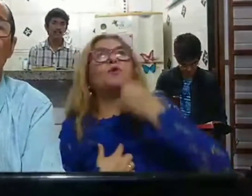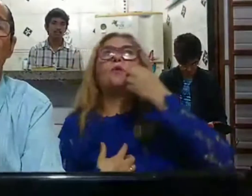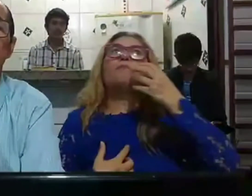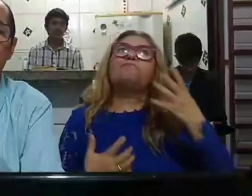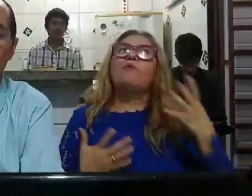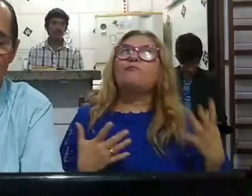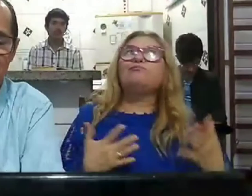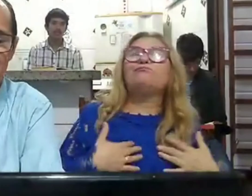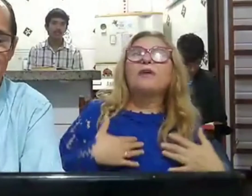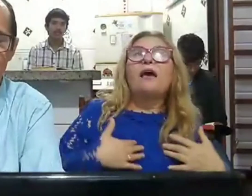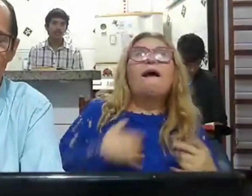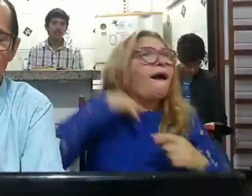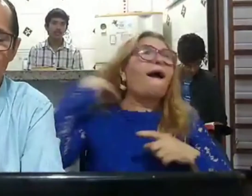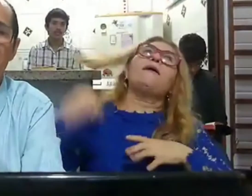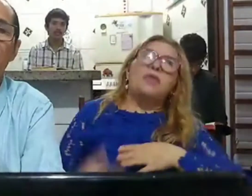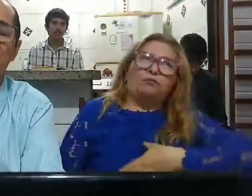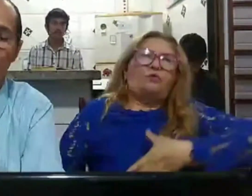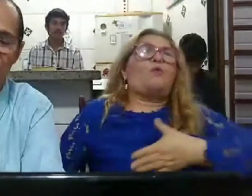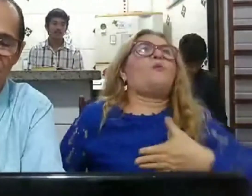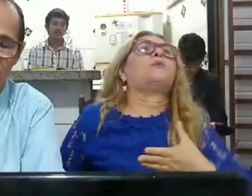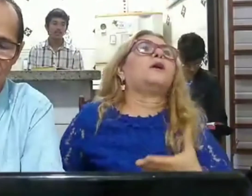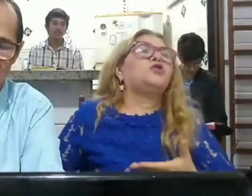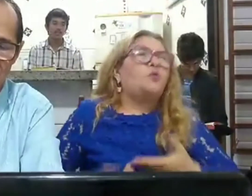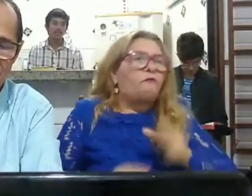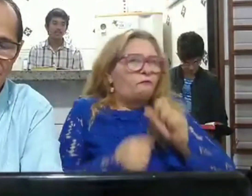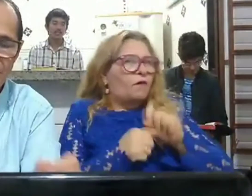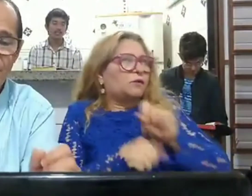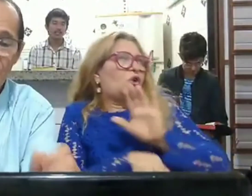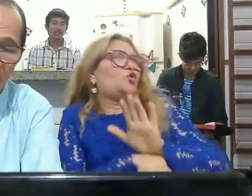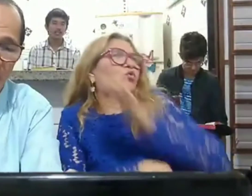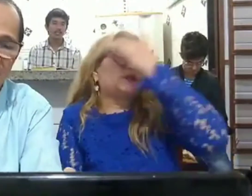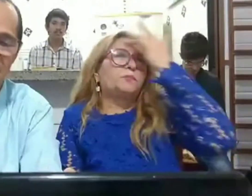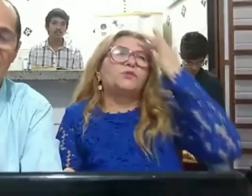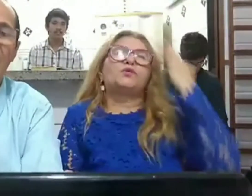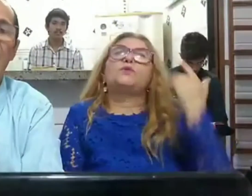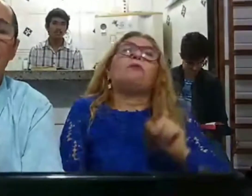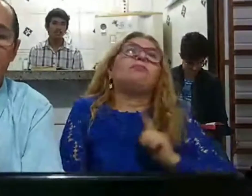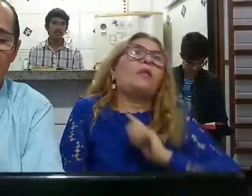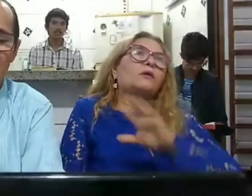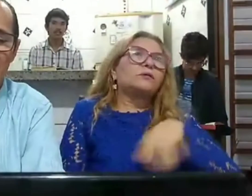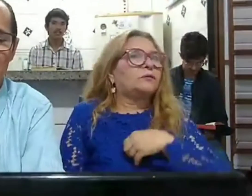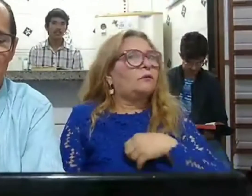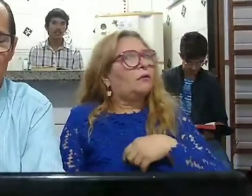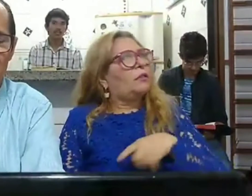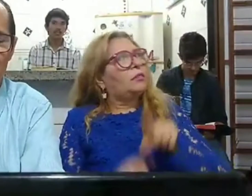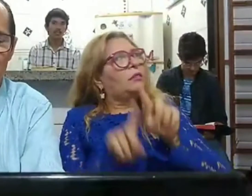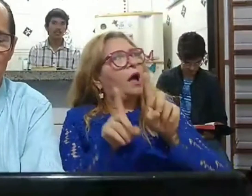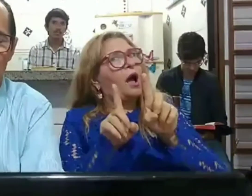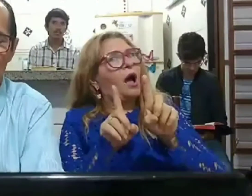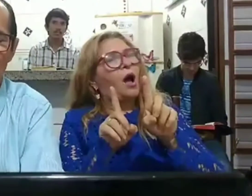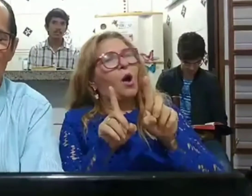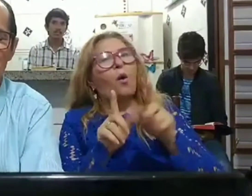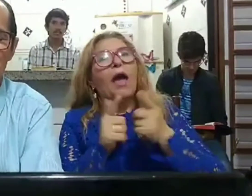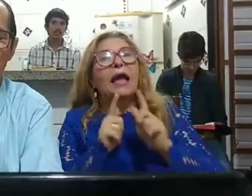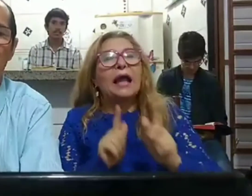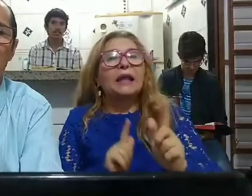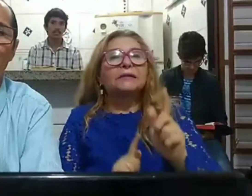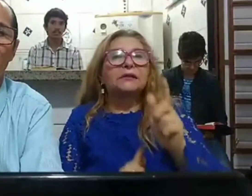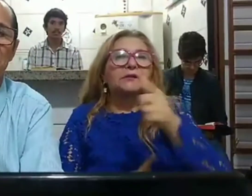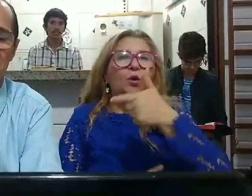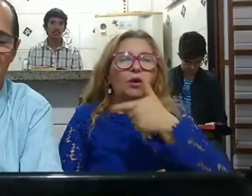pelos seus esforços e pelas suas boas obras. Mas A Bíblia, em Gálatas 2, 8 a 10, diz